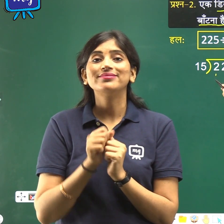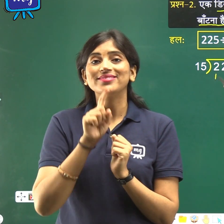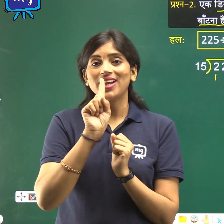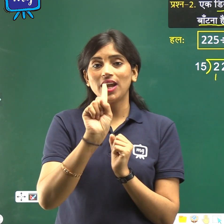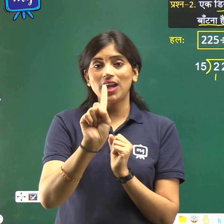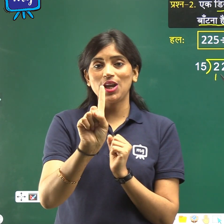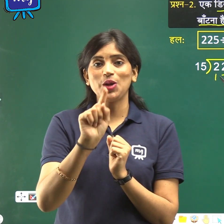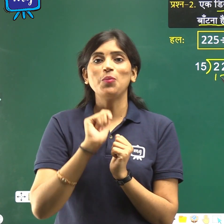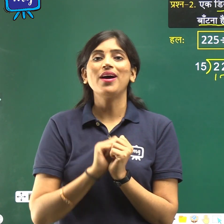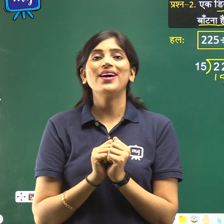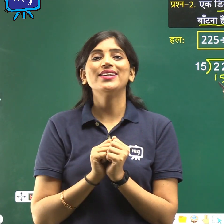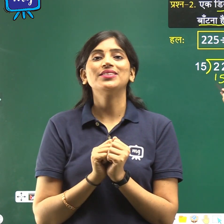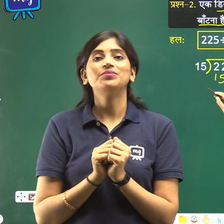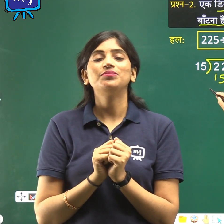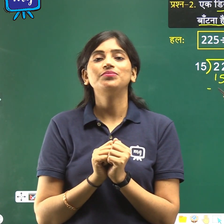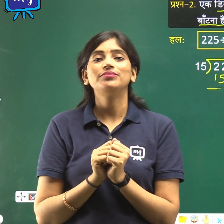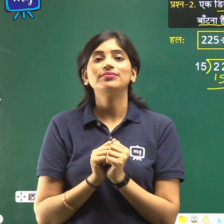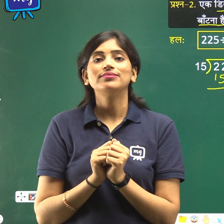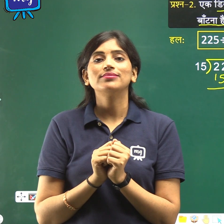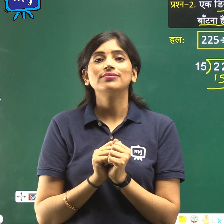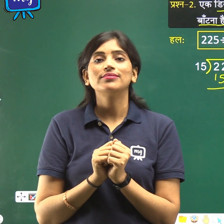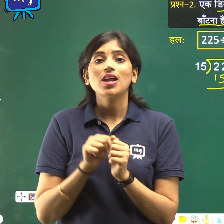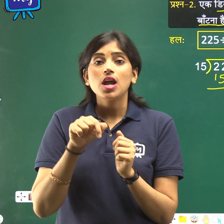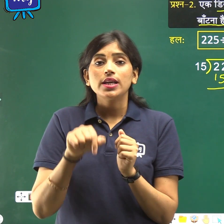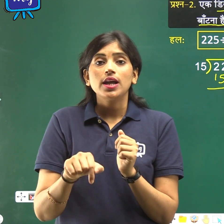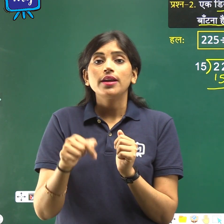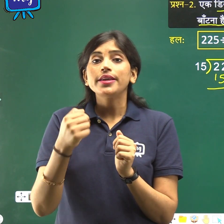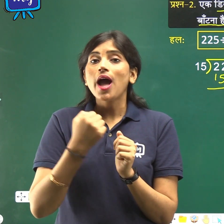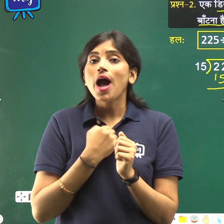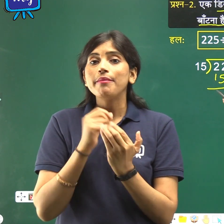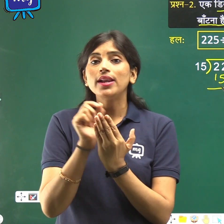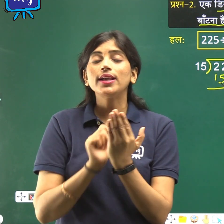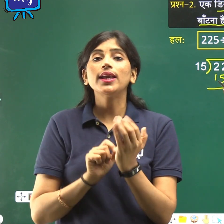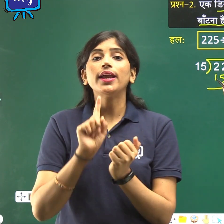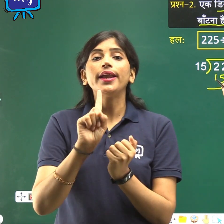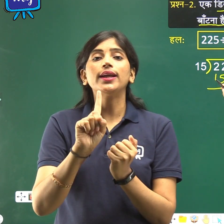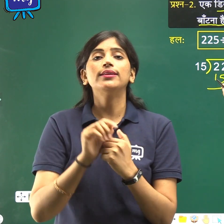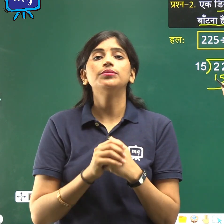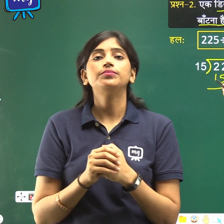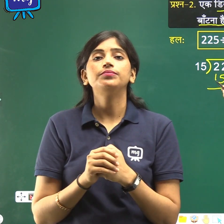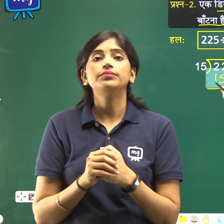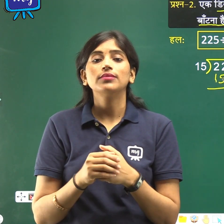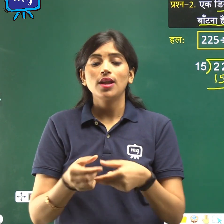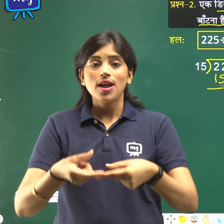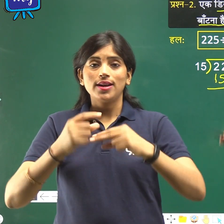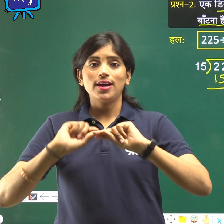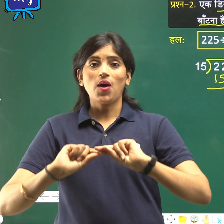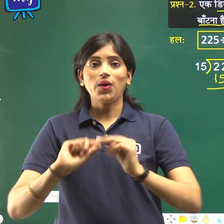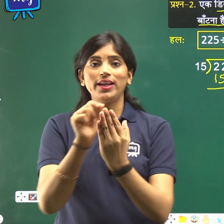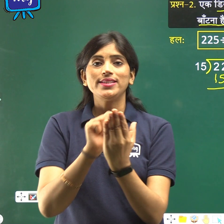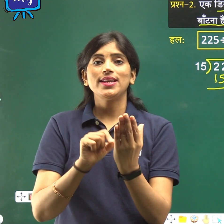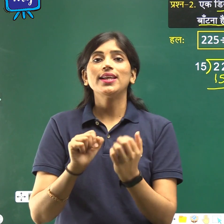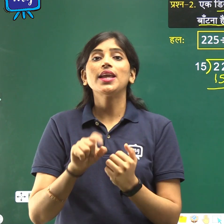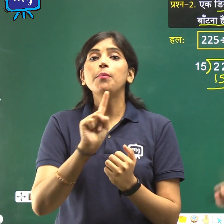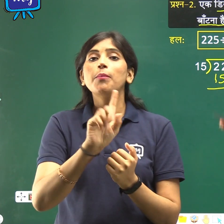एक बार। तो यहां हमने लिखे 1 और नीचे लिखे